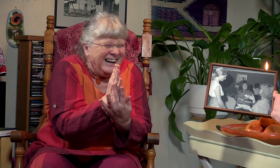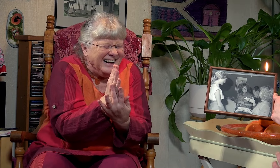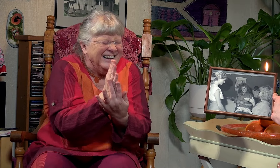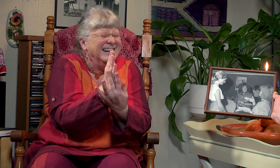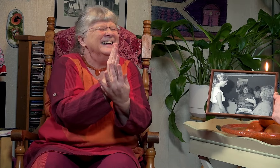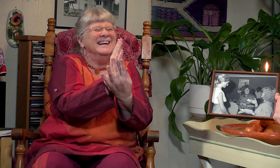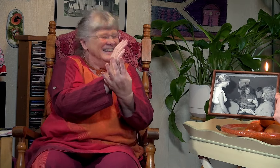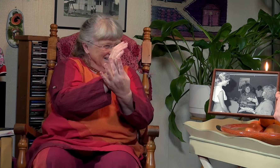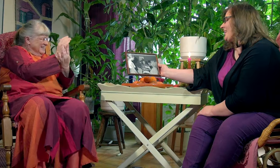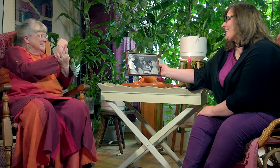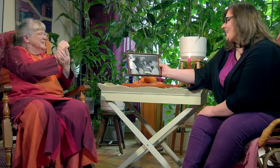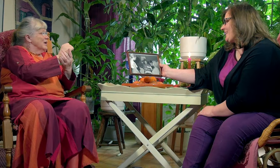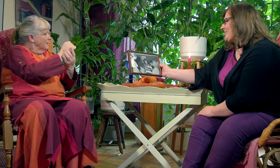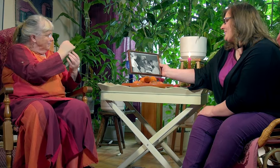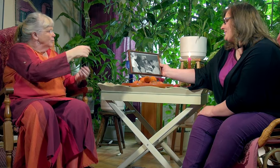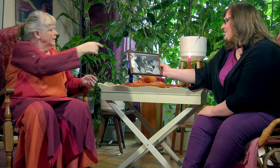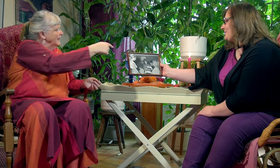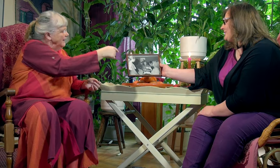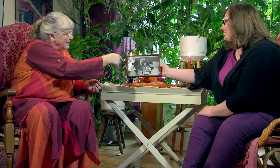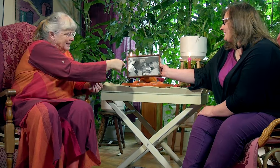kuin olisin tärkein henkilö koko tilanteessa.